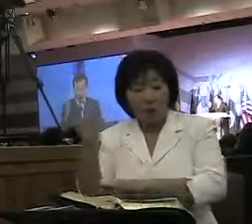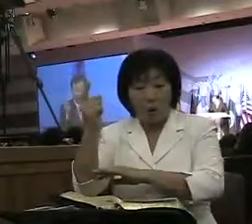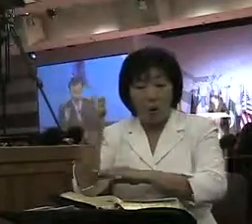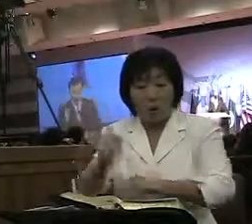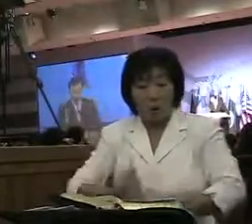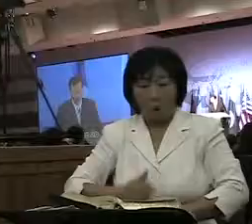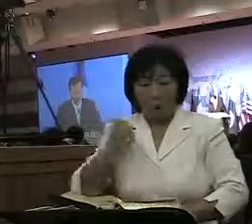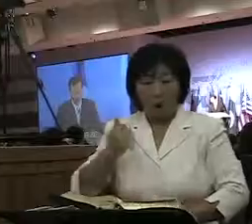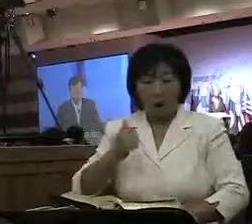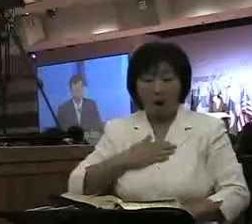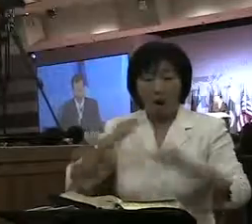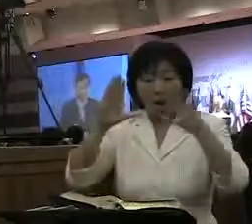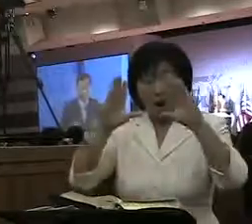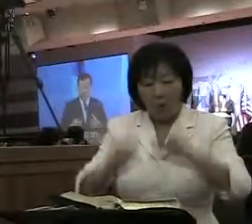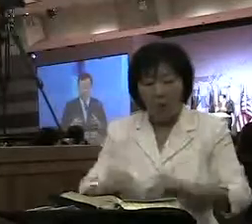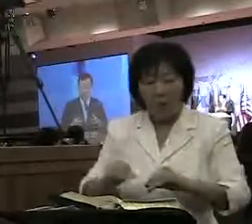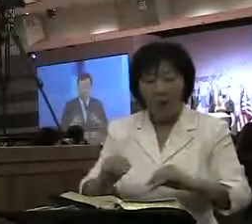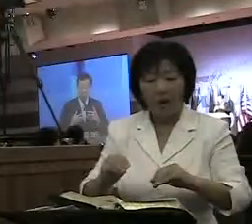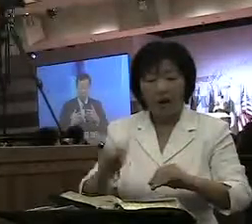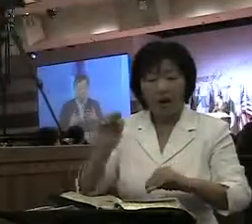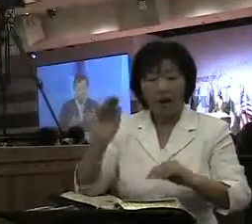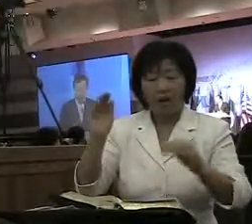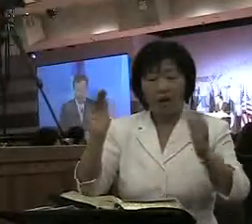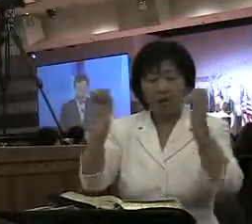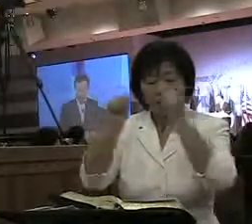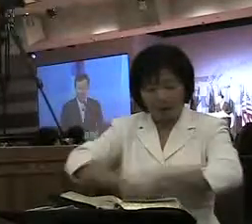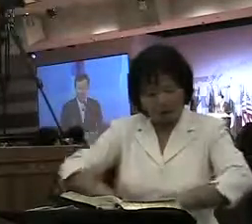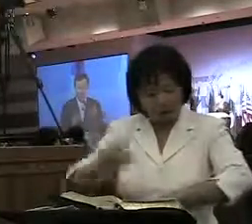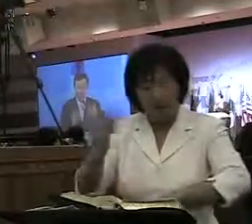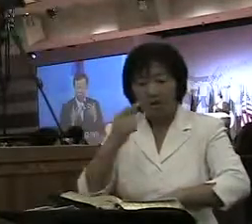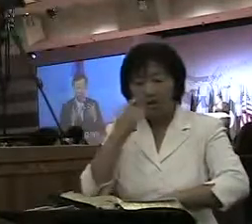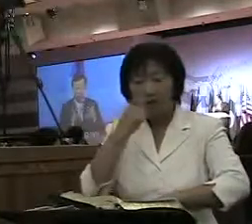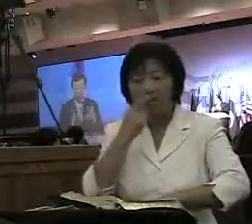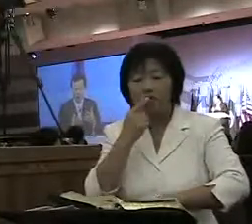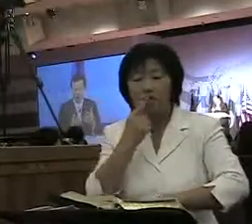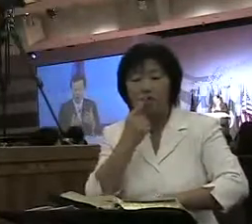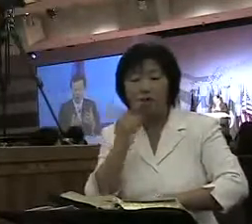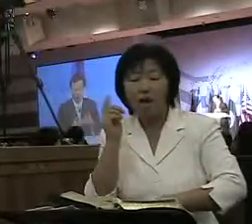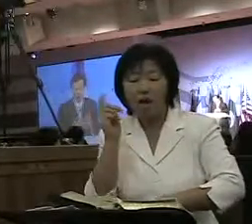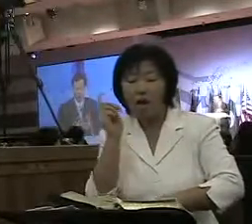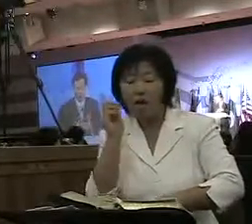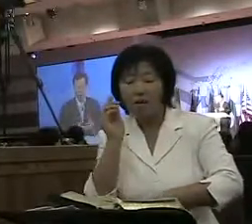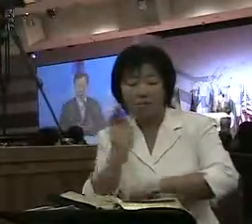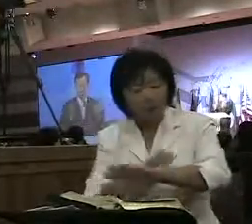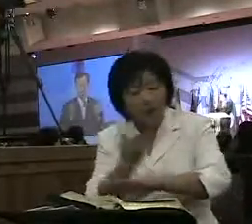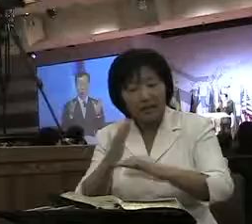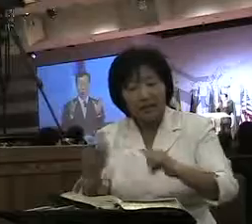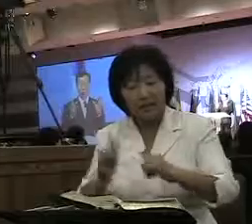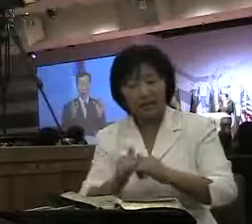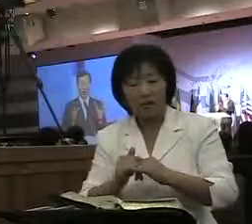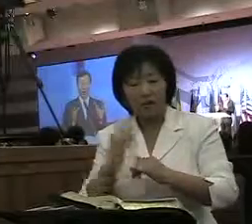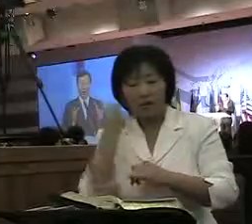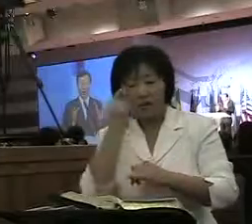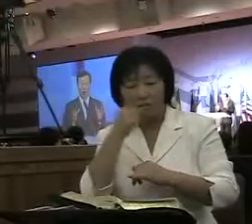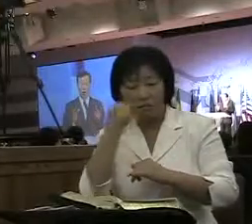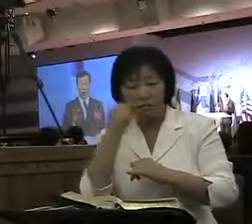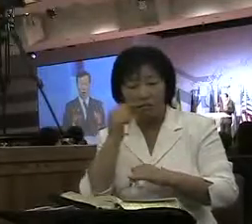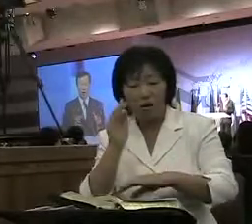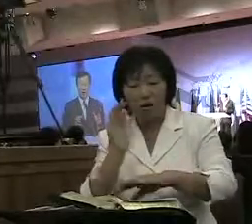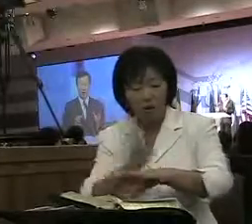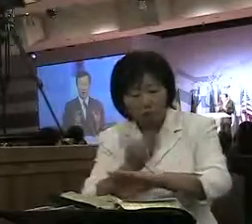화로다 나여 망하게 되었도다. 나는 입술이 부정한 사람이요 입술이 부정한 백성 중에 거하면서 만군의